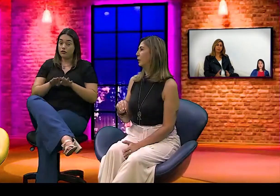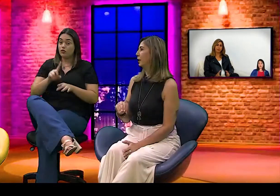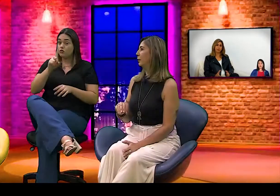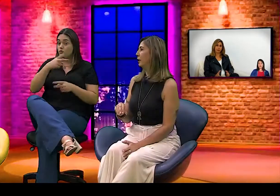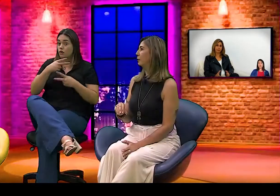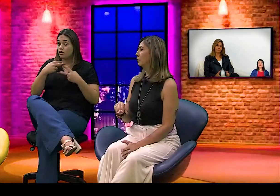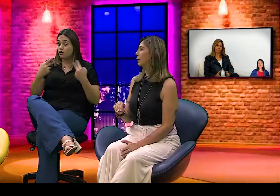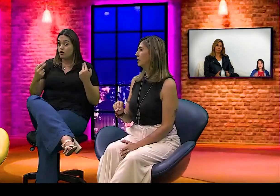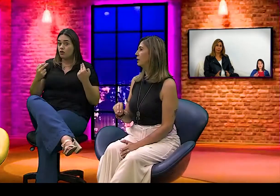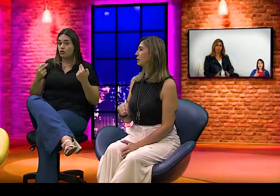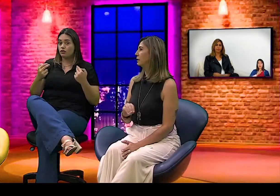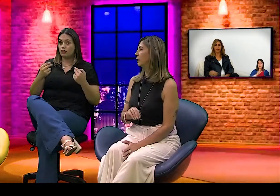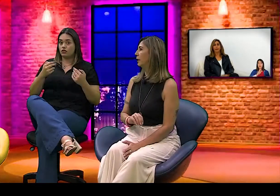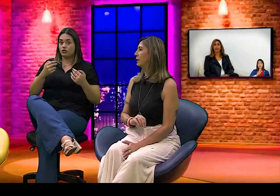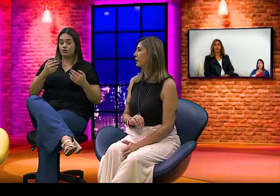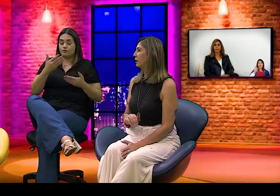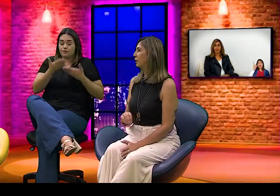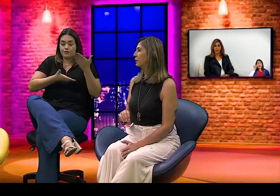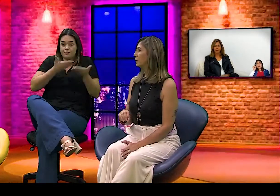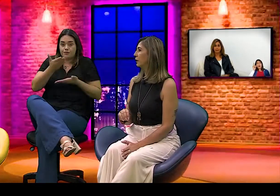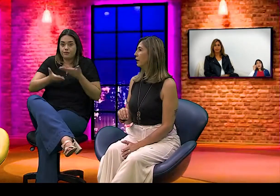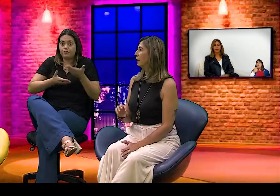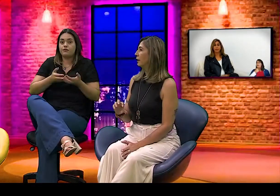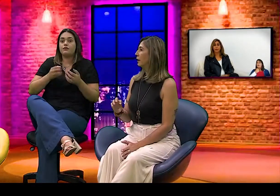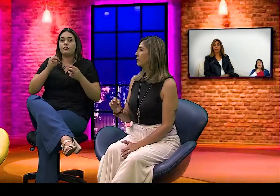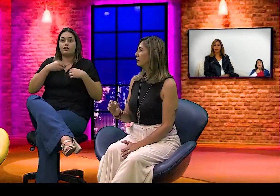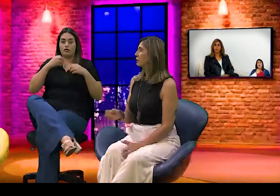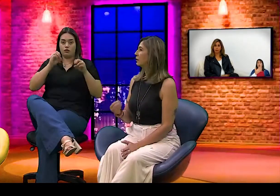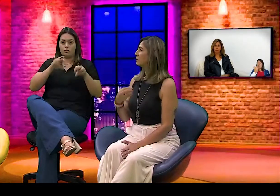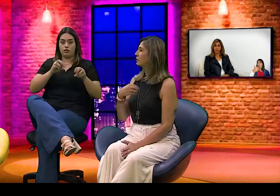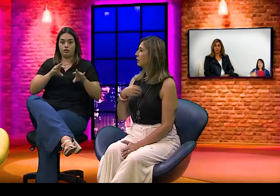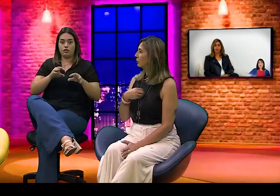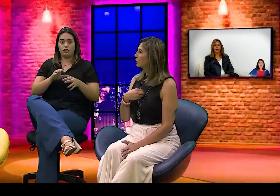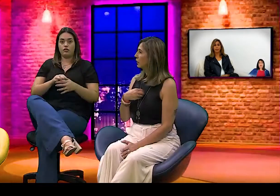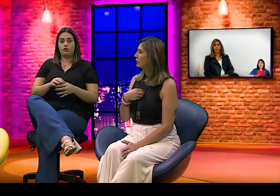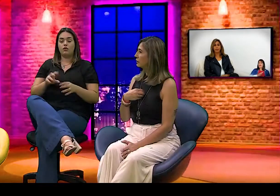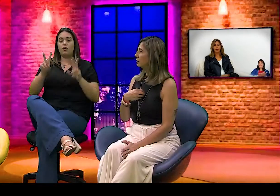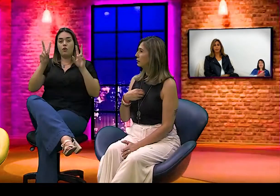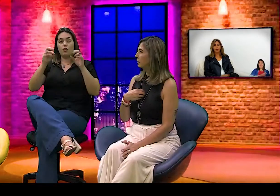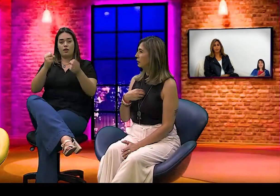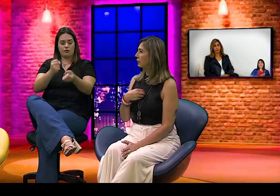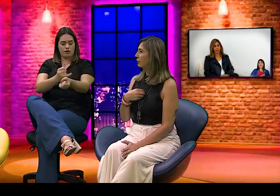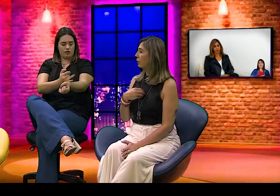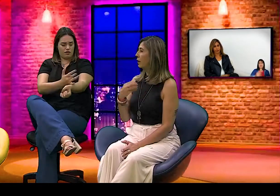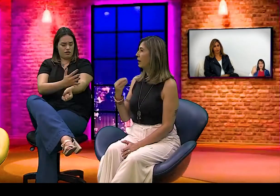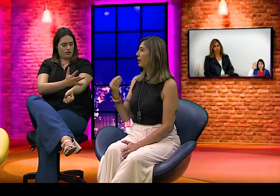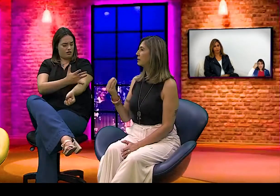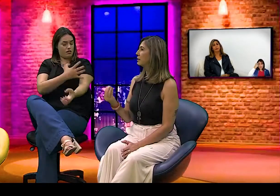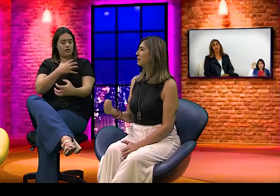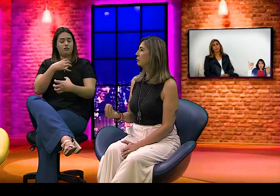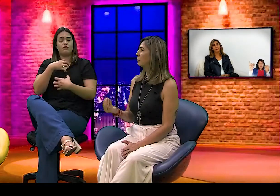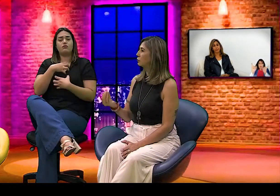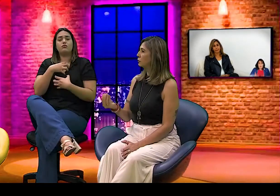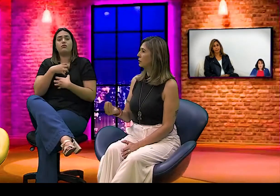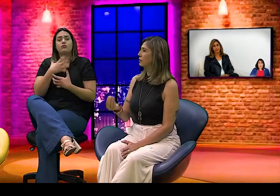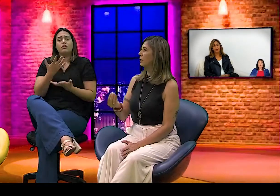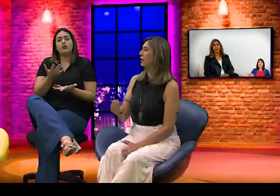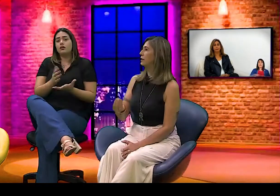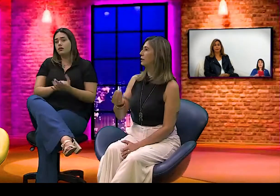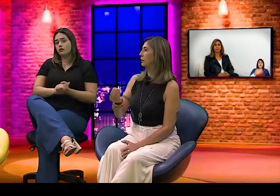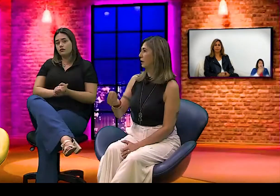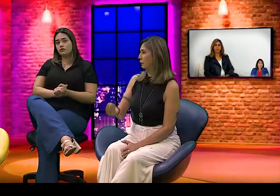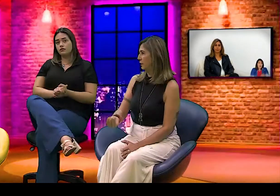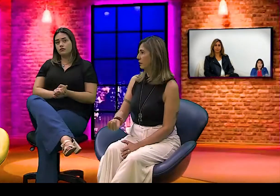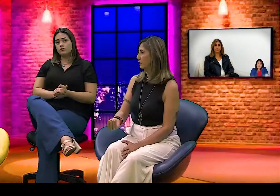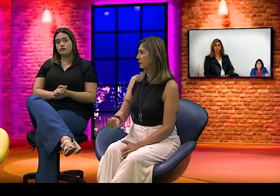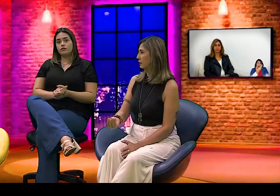na psicoterapia com os pacientes que são dependentes químicos, as questões emocionais, né? Qual é a relação que o sujeito